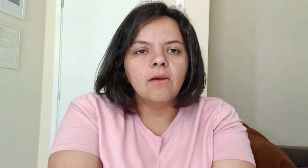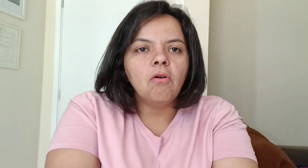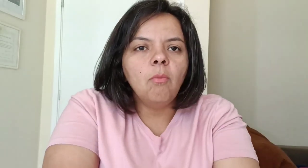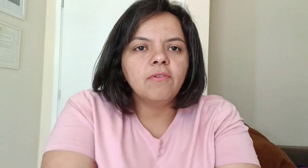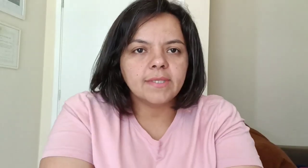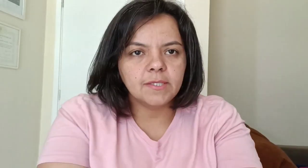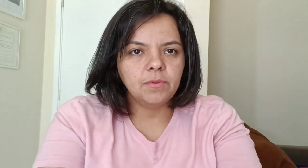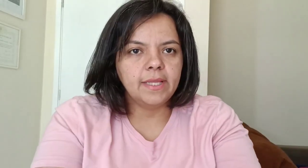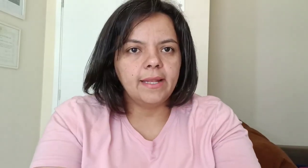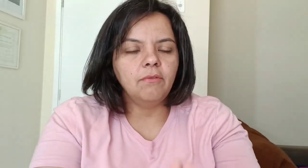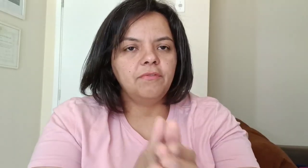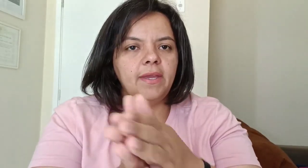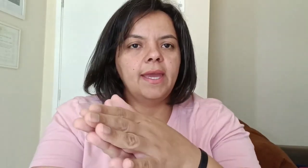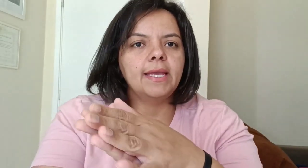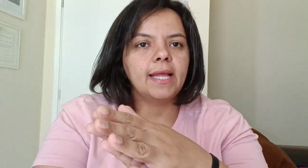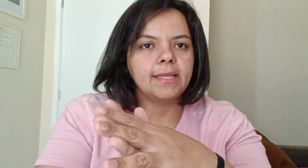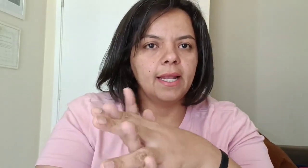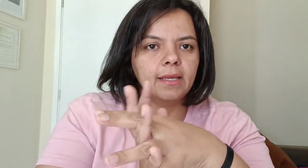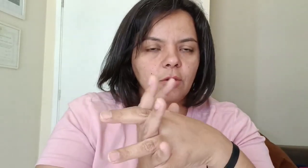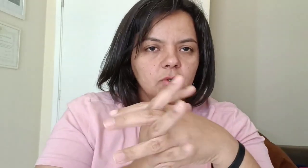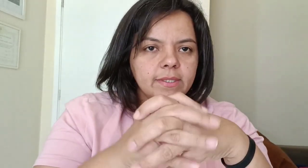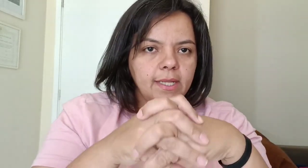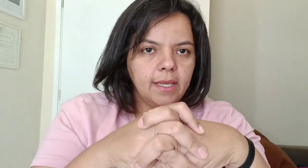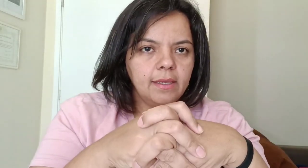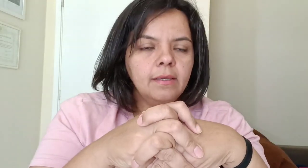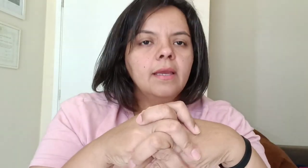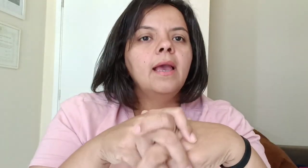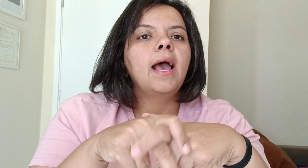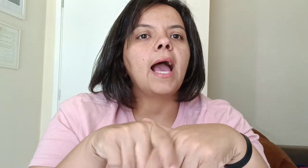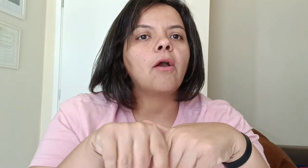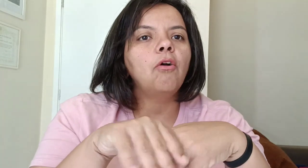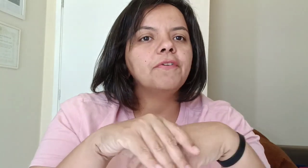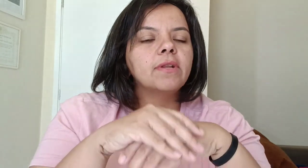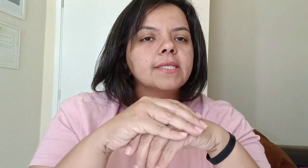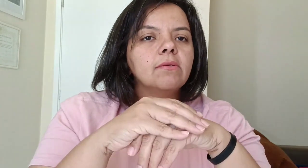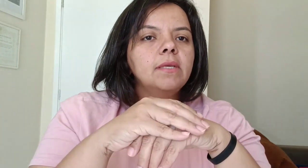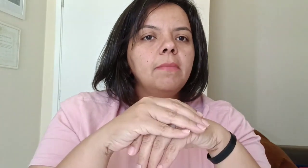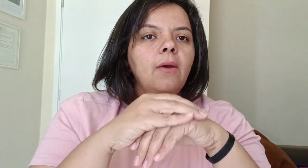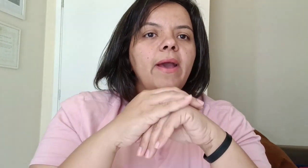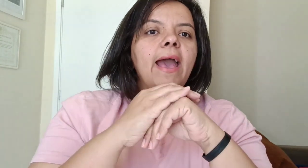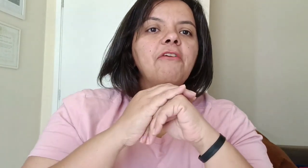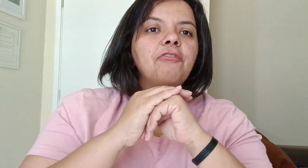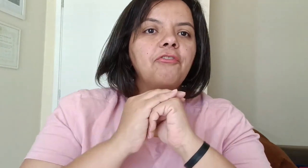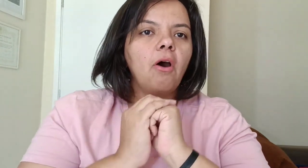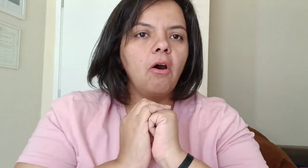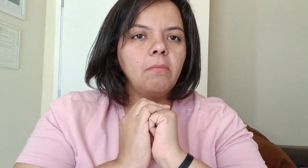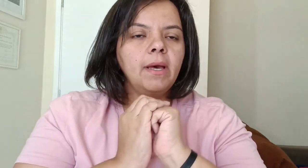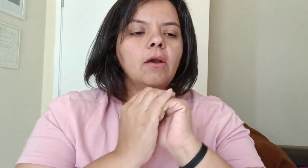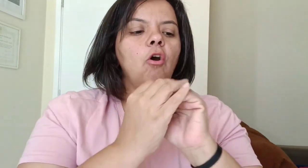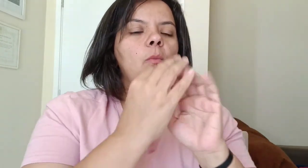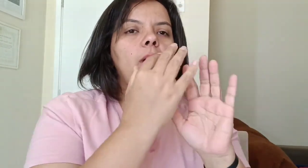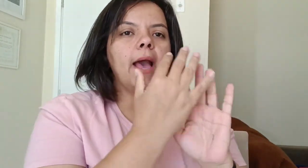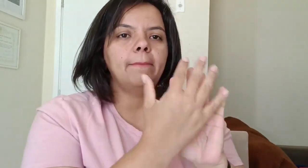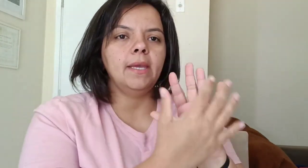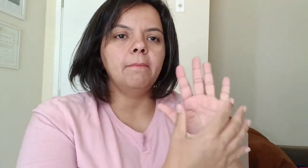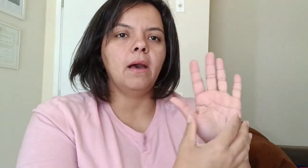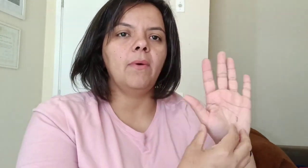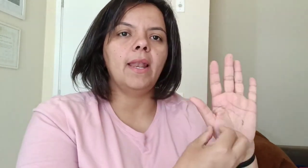Então, como vocês puderam ver aí na tela que eu mostrei, a configuração de mão é a forma como a minha mão ela